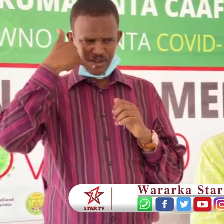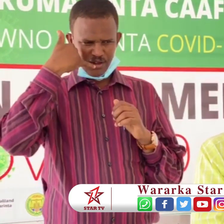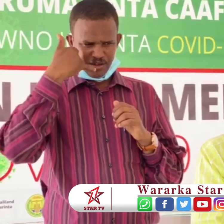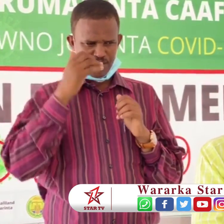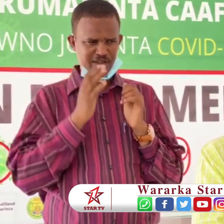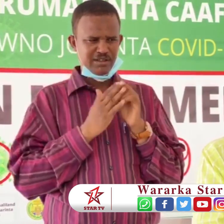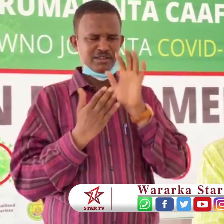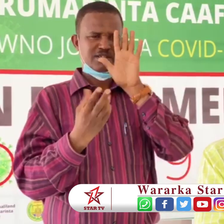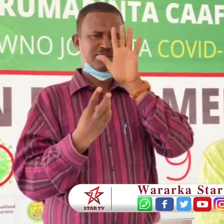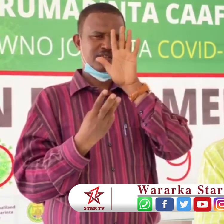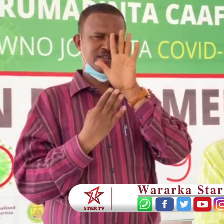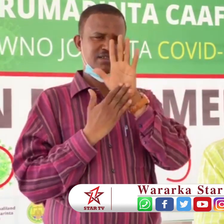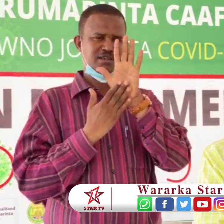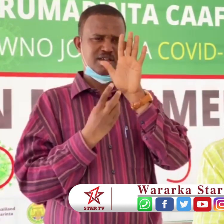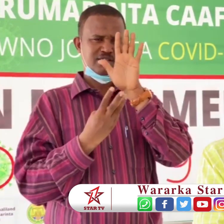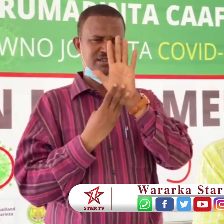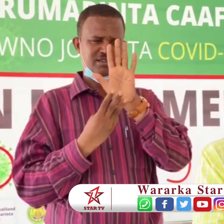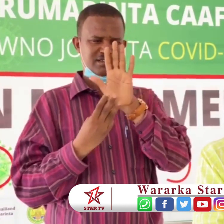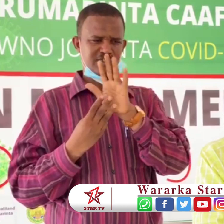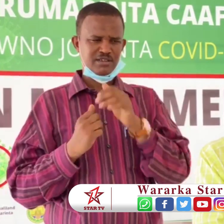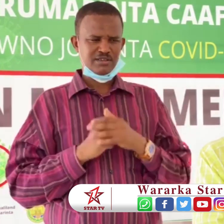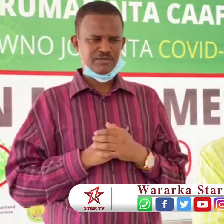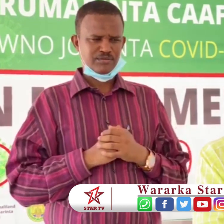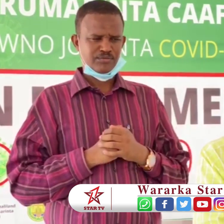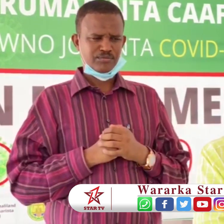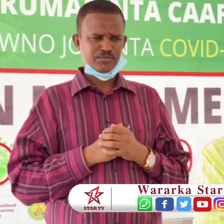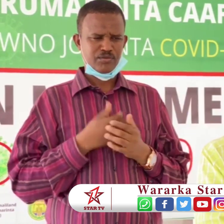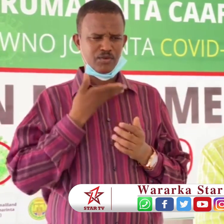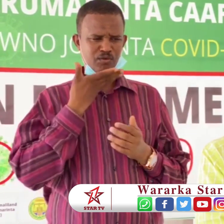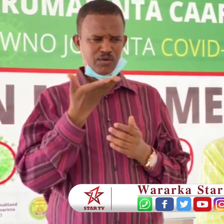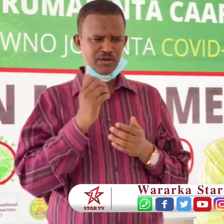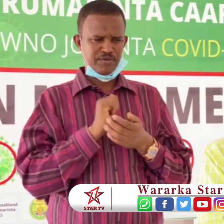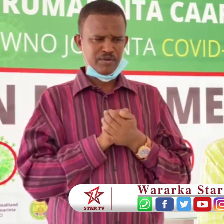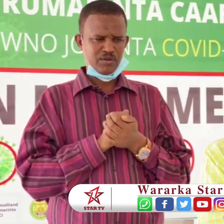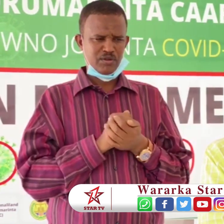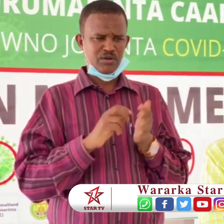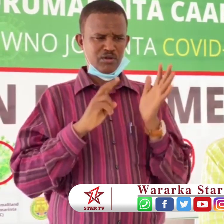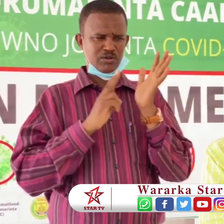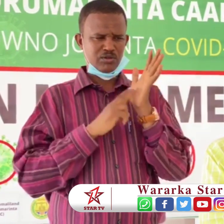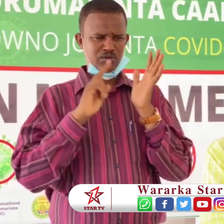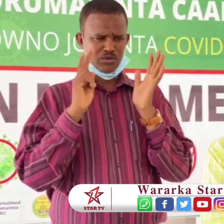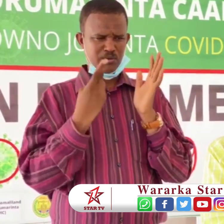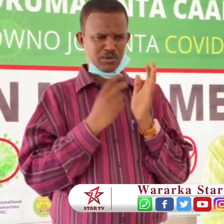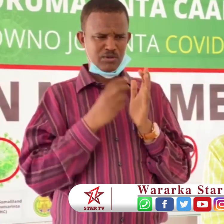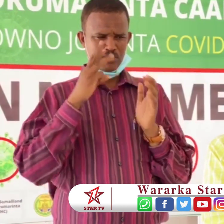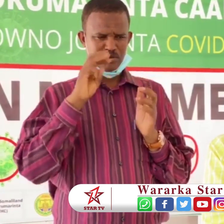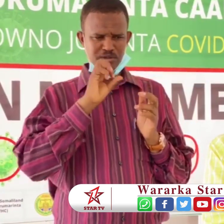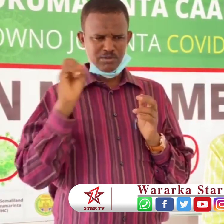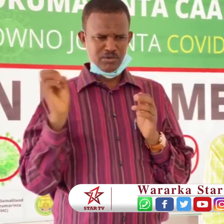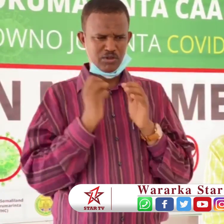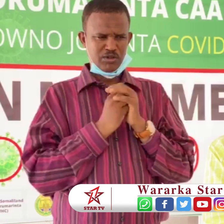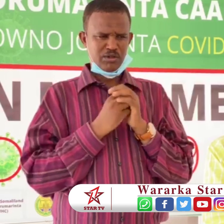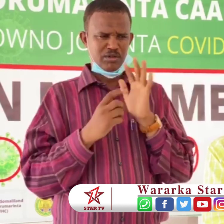oo 10 qof ayaa wali ba Burco oo 1 qof ah hadaba waa kan madaxa xiriirka dadweynaha wasaaradda caafimaadka Soomaaliland Hussein Maxamed Yuusuf oo la